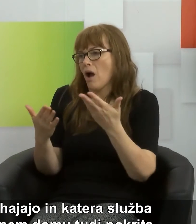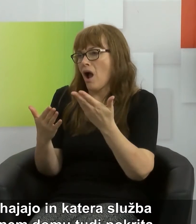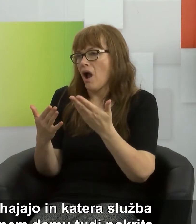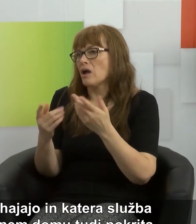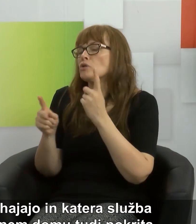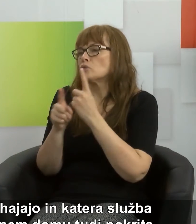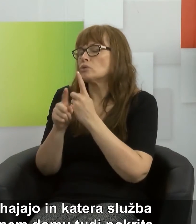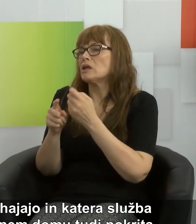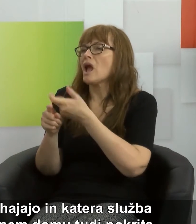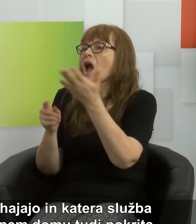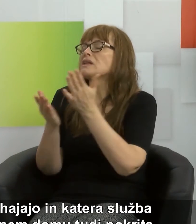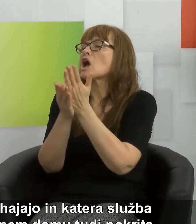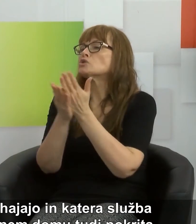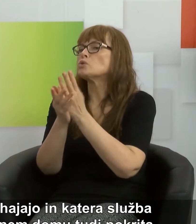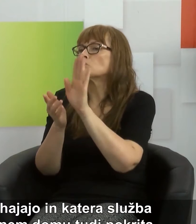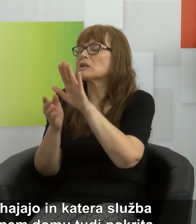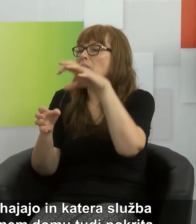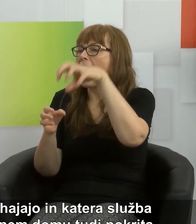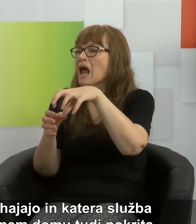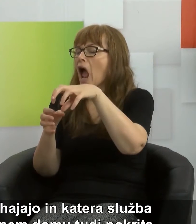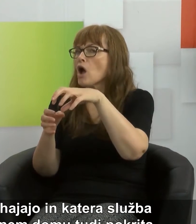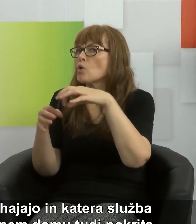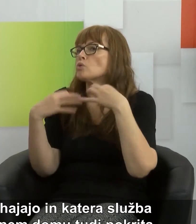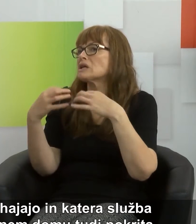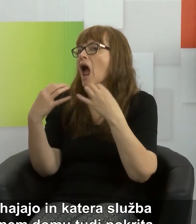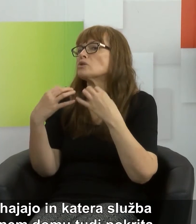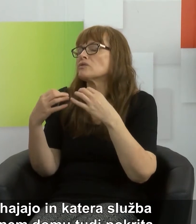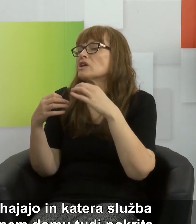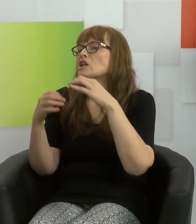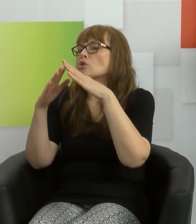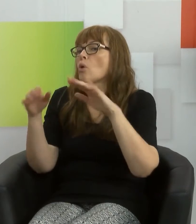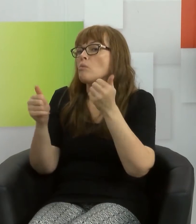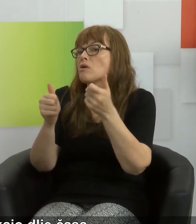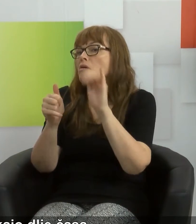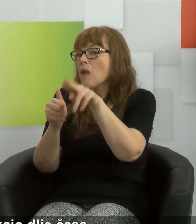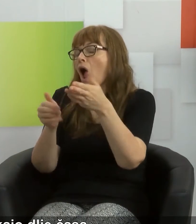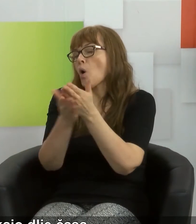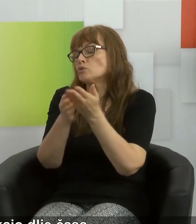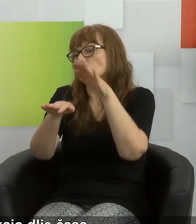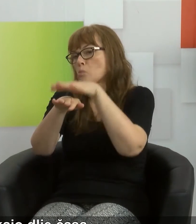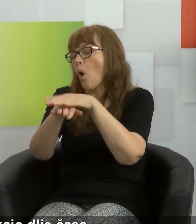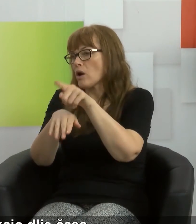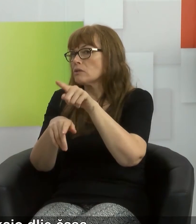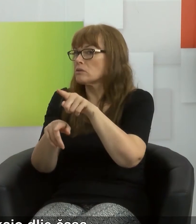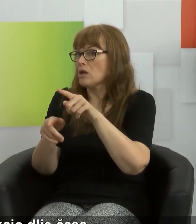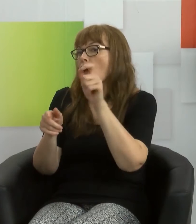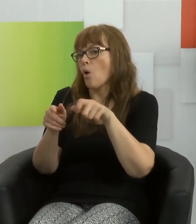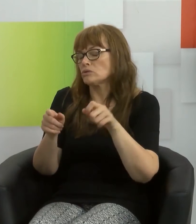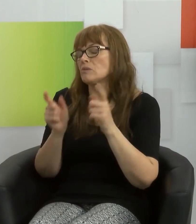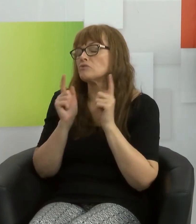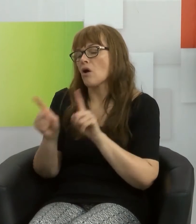katera služba je v tem kraju v zdravstvenem domu tudi pokrita. Te osebe pa čakajo dlje